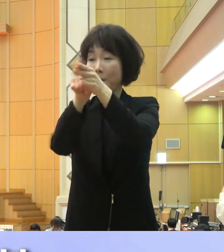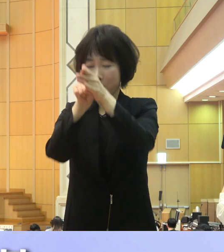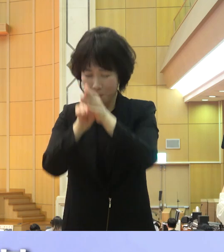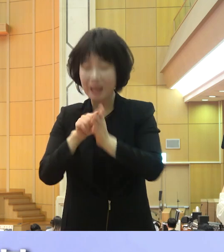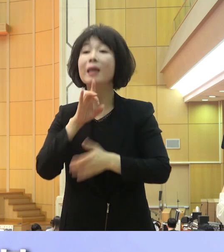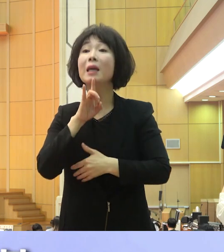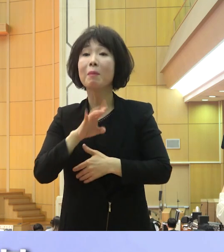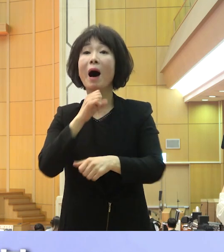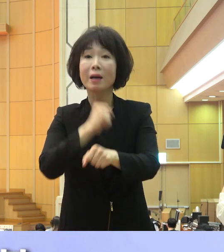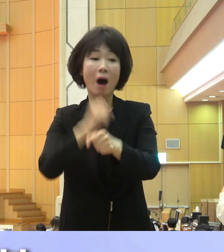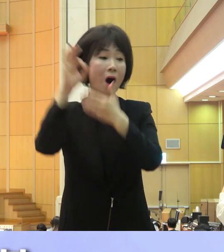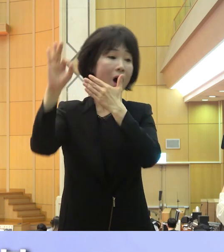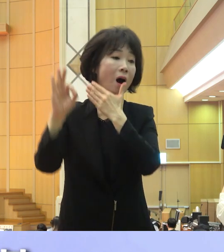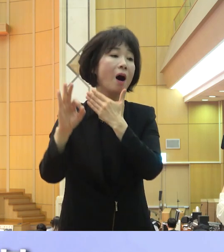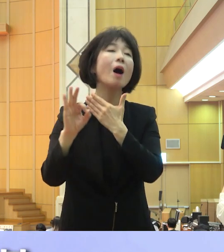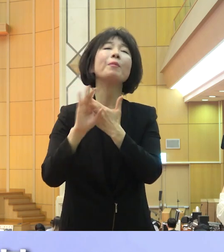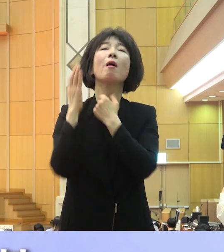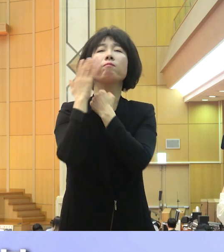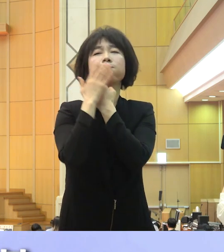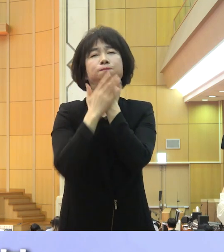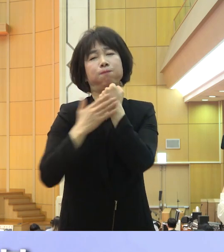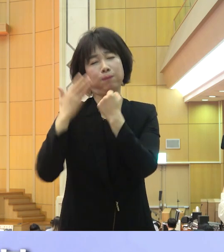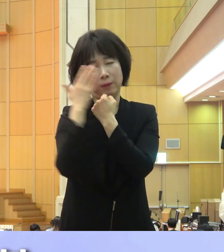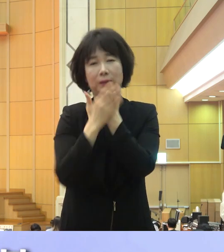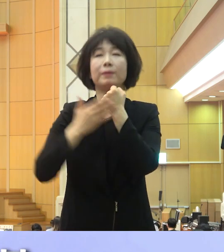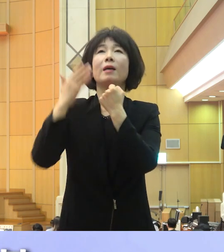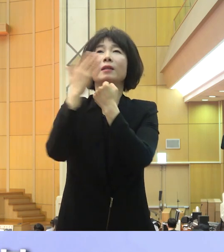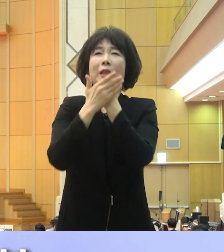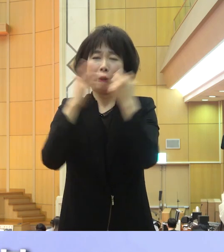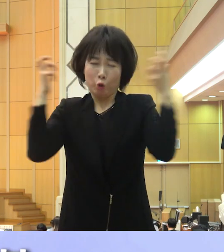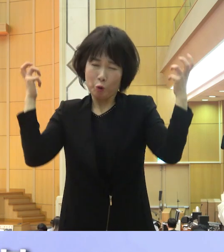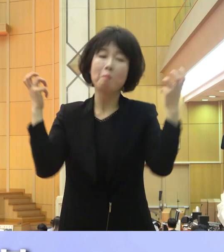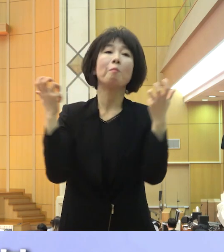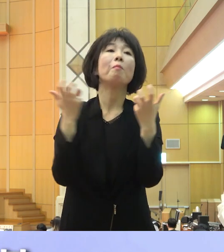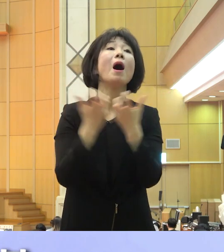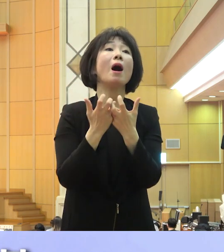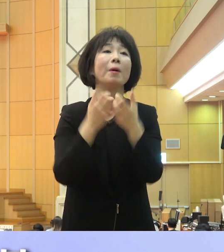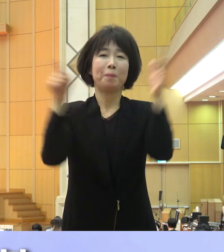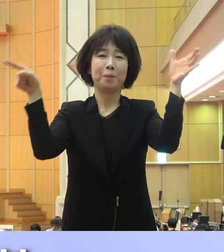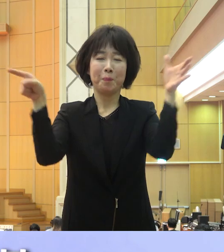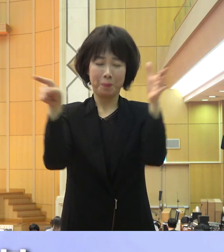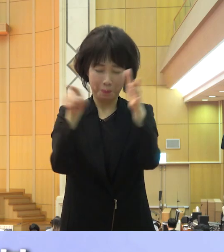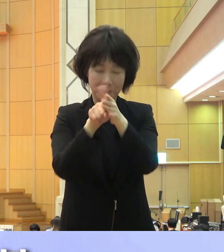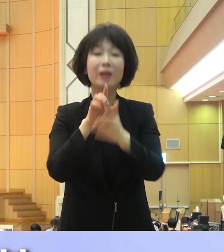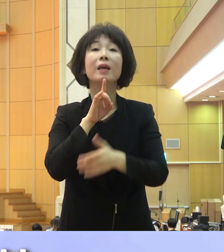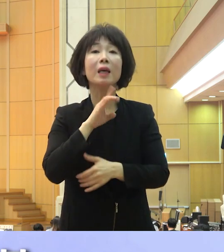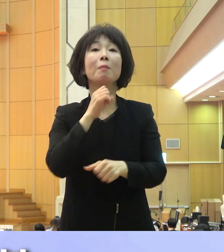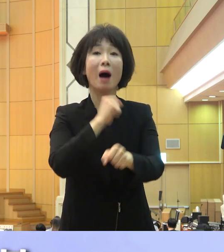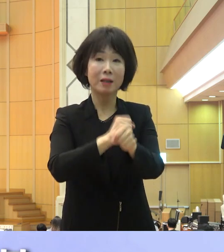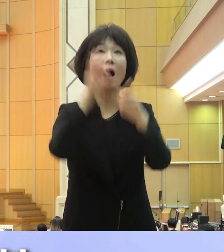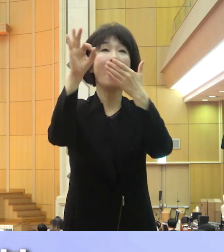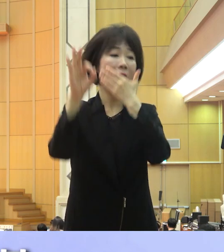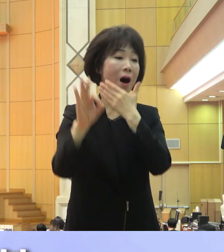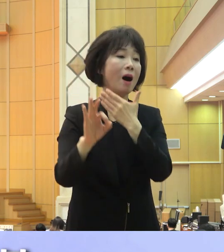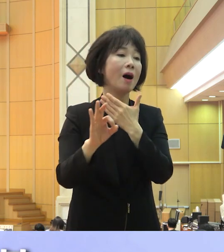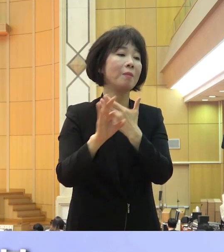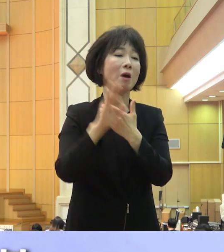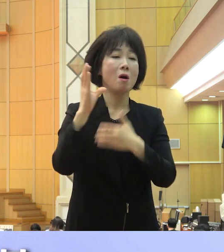오시오. 믿기만 하면 은혜 충만,